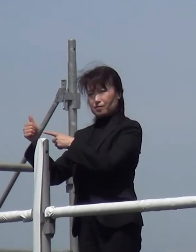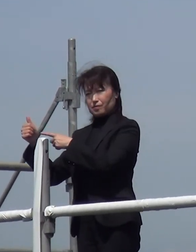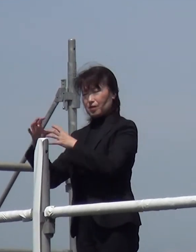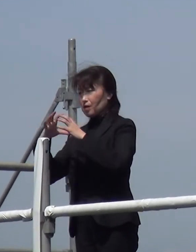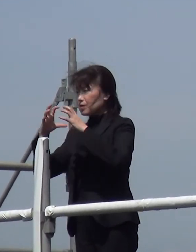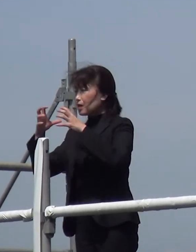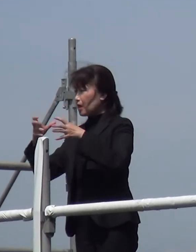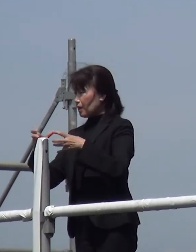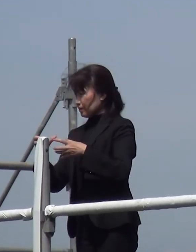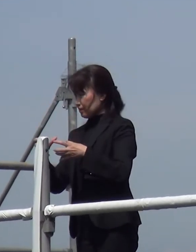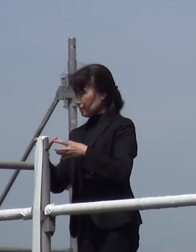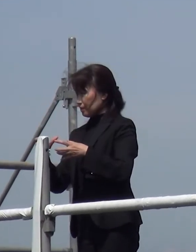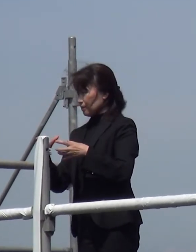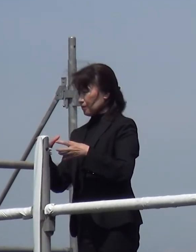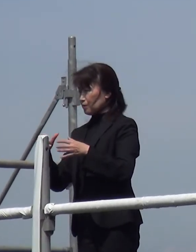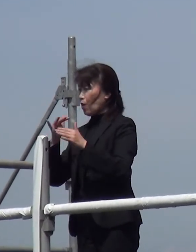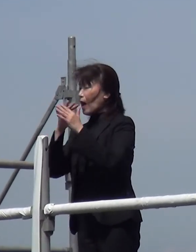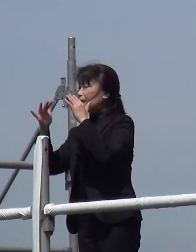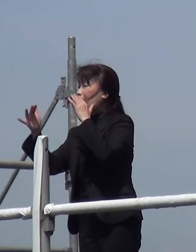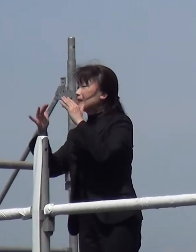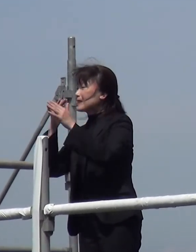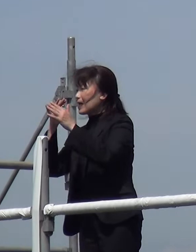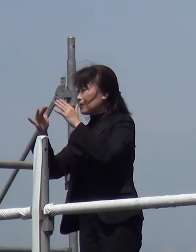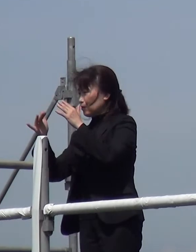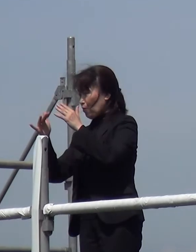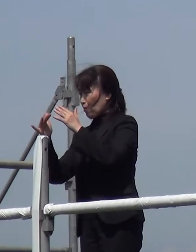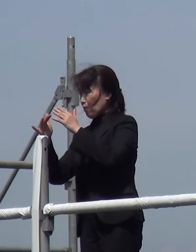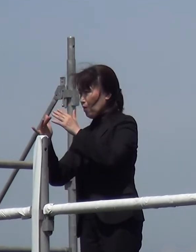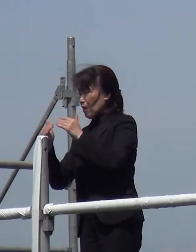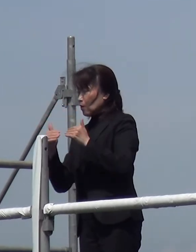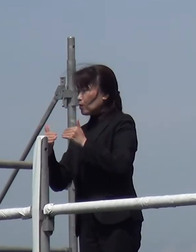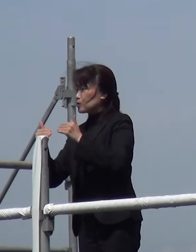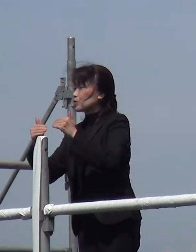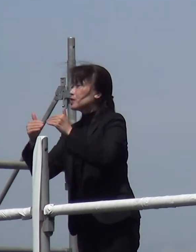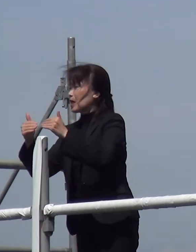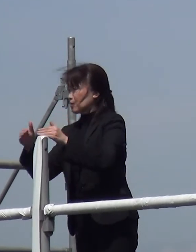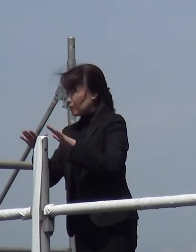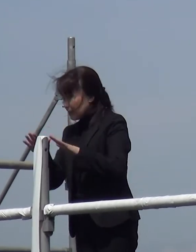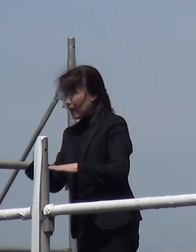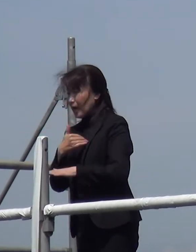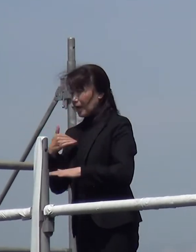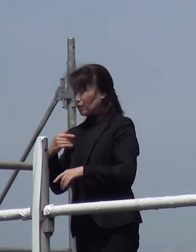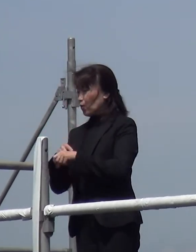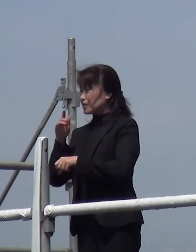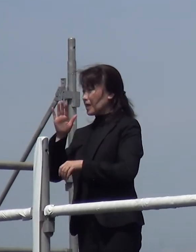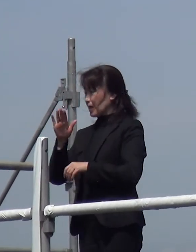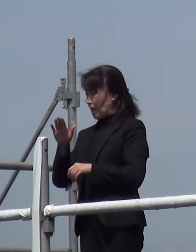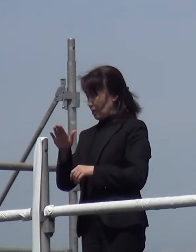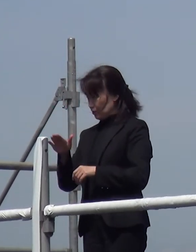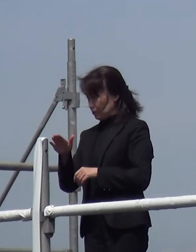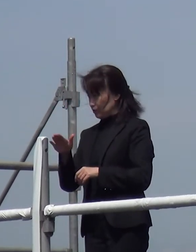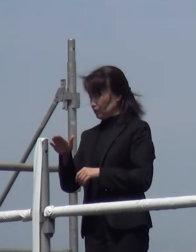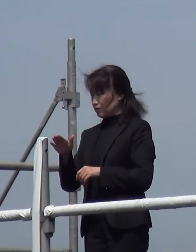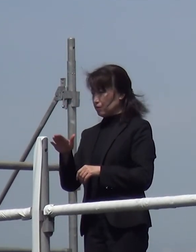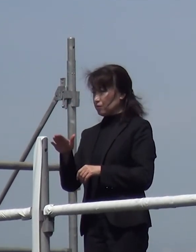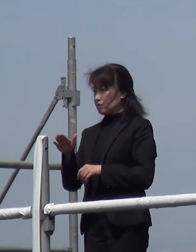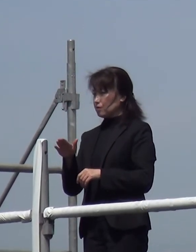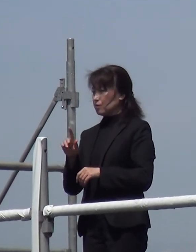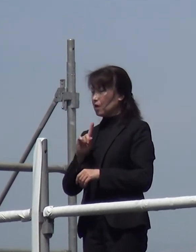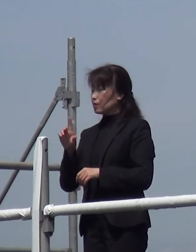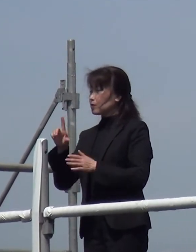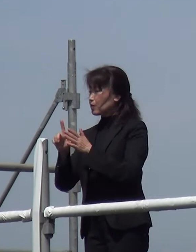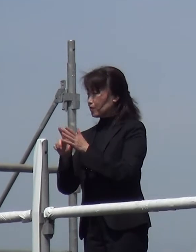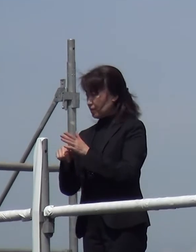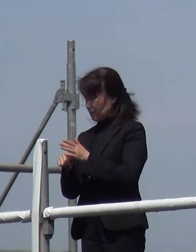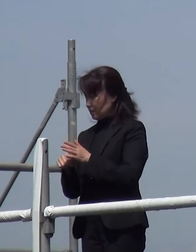世界大戦に突き進む可能性があると言った時、彼